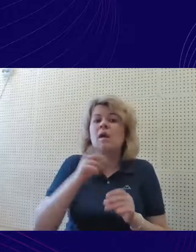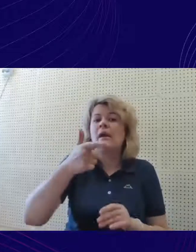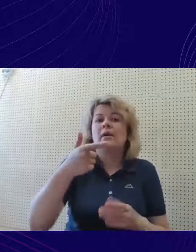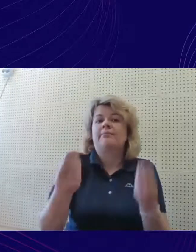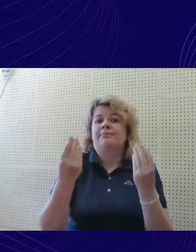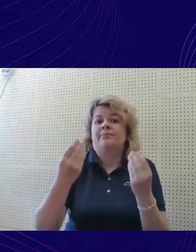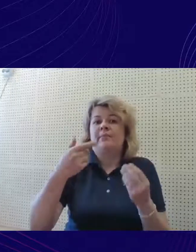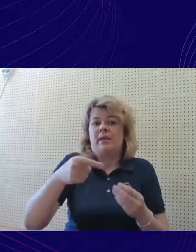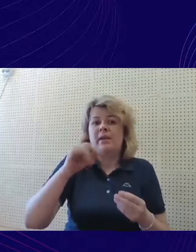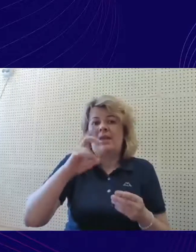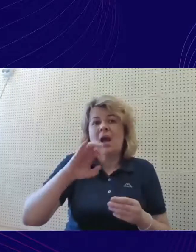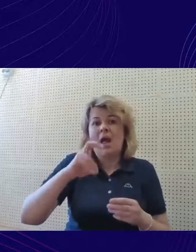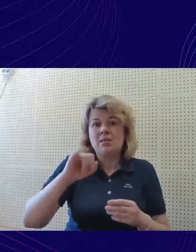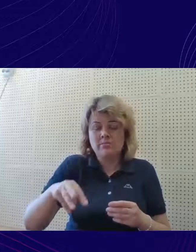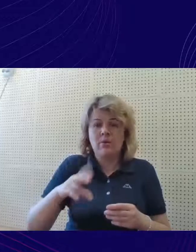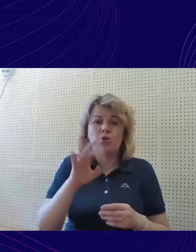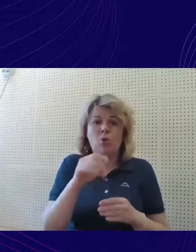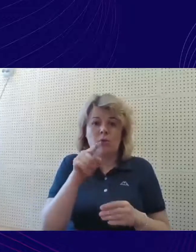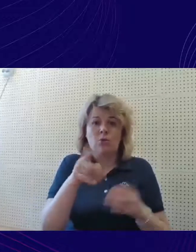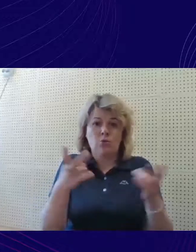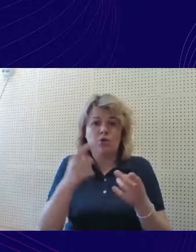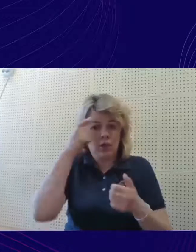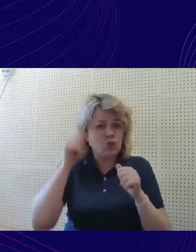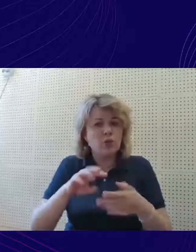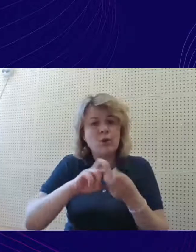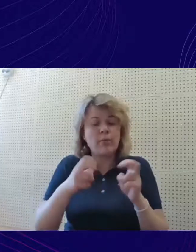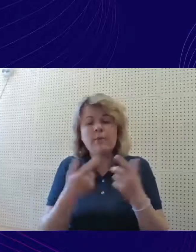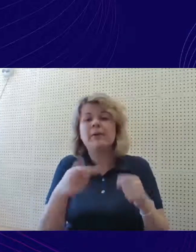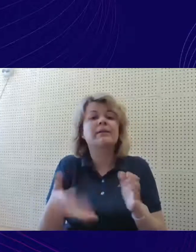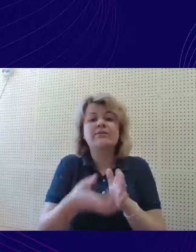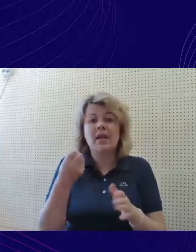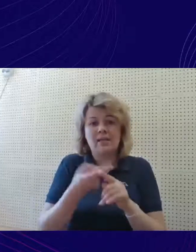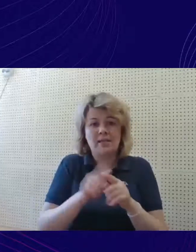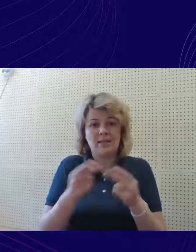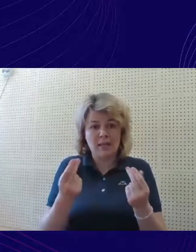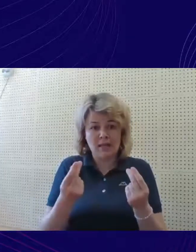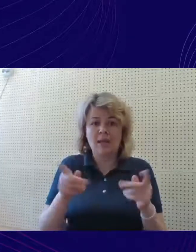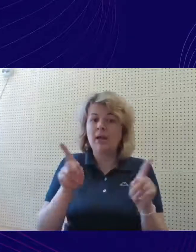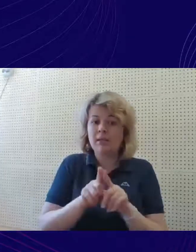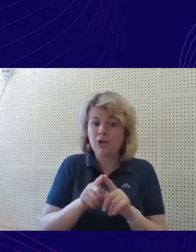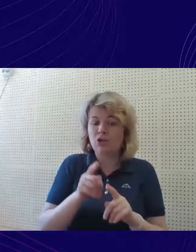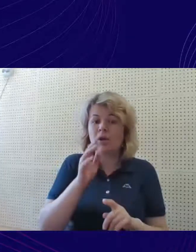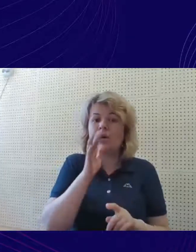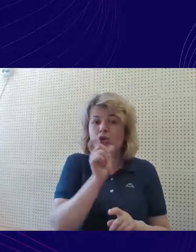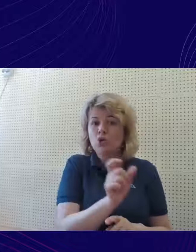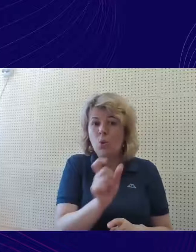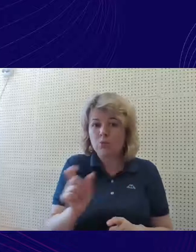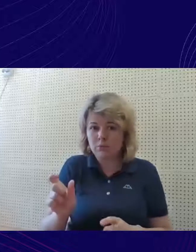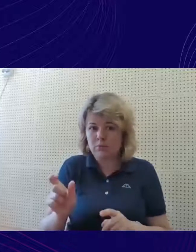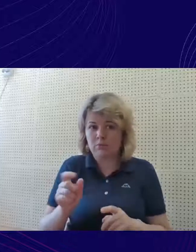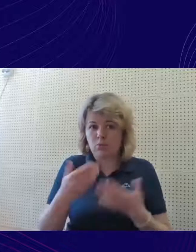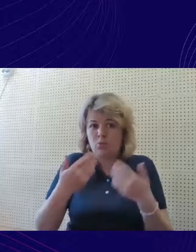здесь и сейчас, где брать эти деньги. И сроки, да, поджимают, и тебе надо сдать